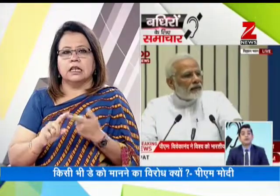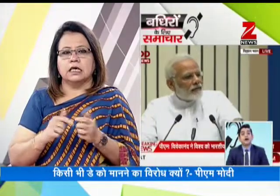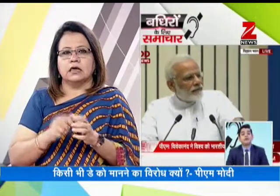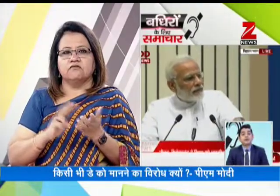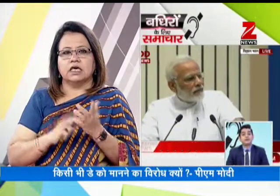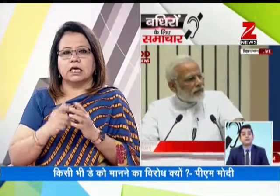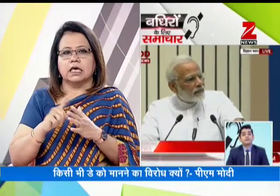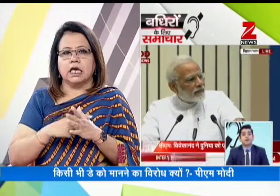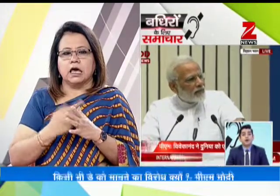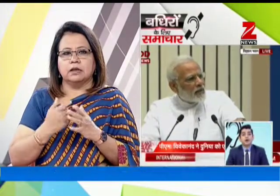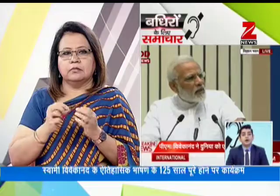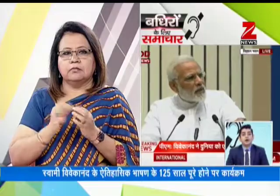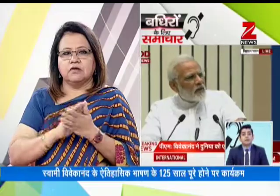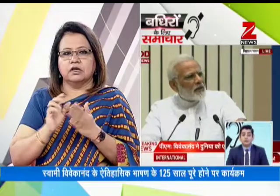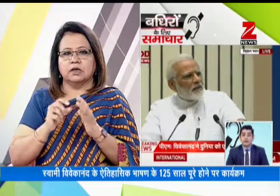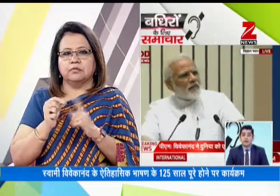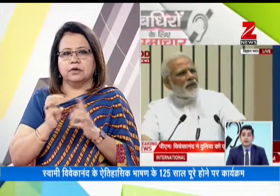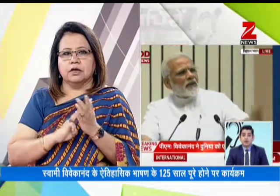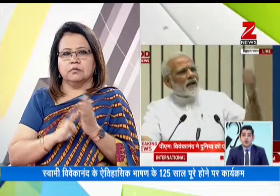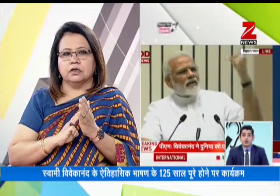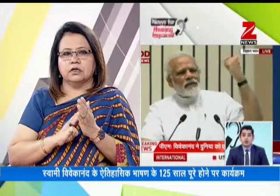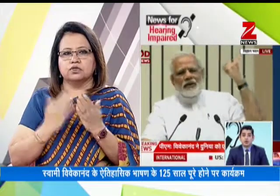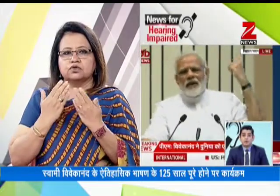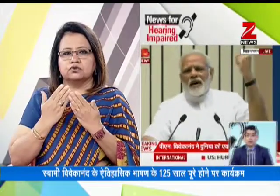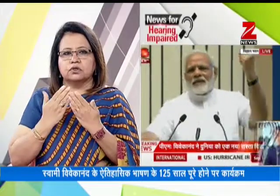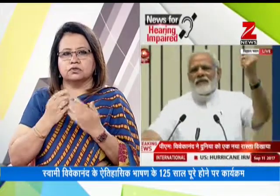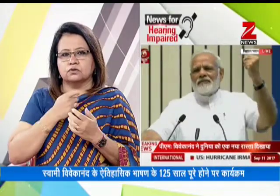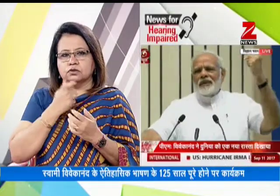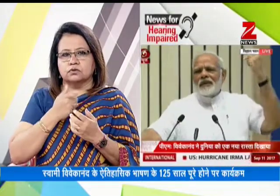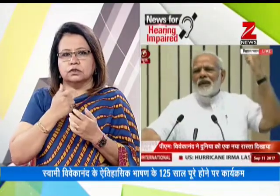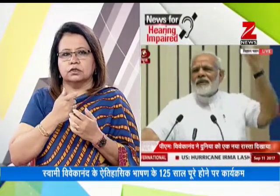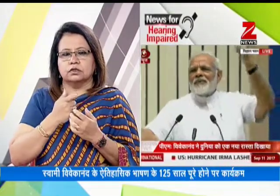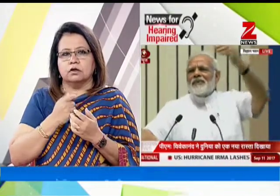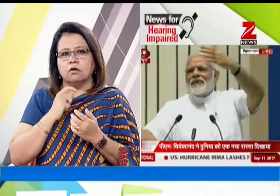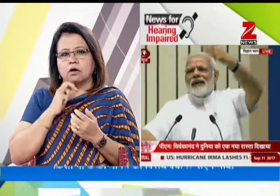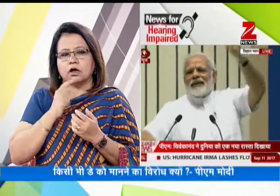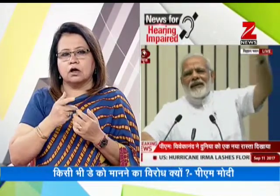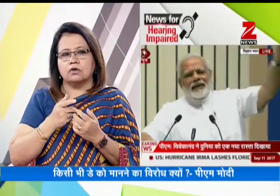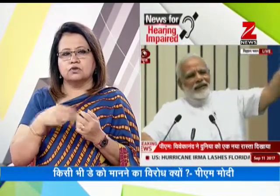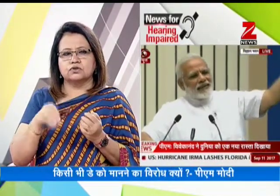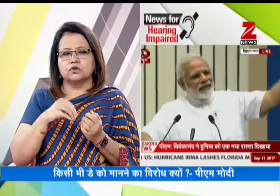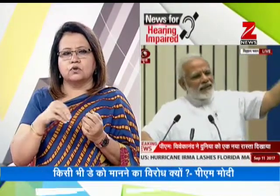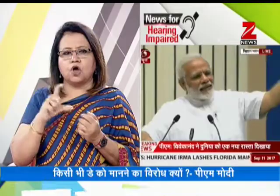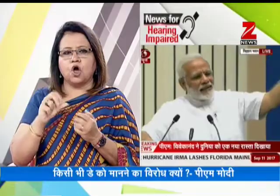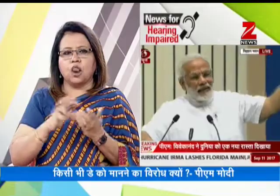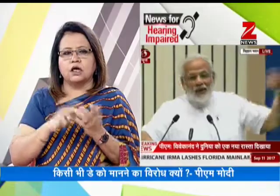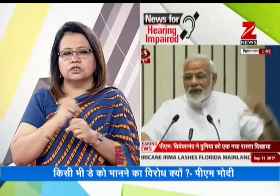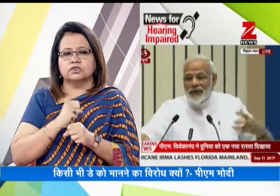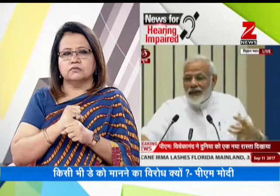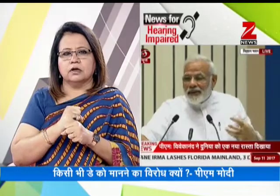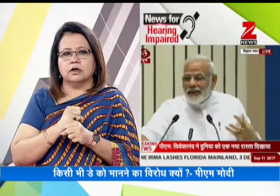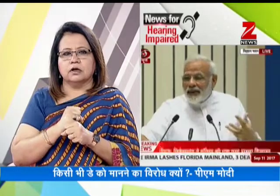दिल्ली के विज्ञान भवन में पीएम मोदी ने छात्रों को संबोधित किया, कहा कुछ लोग कॉलेजों